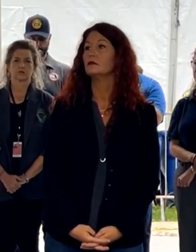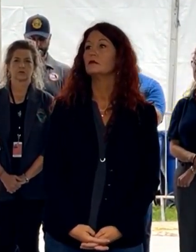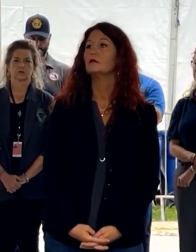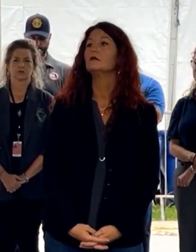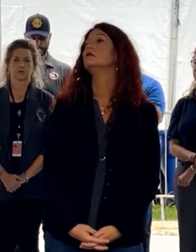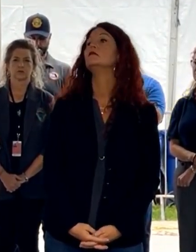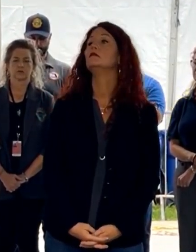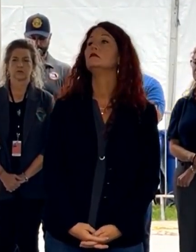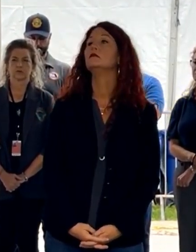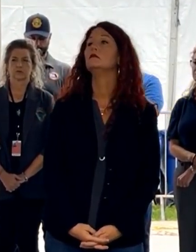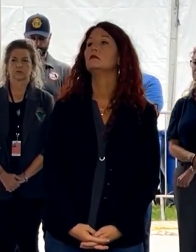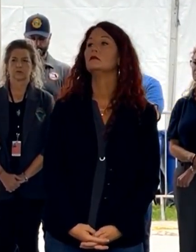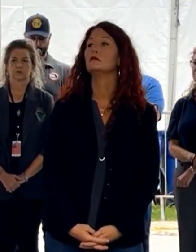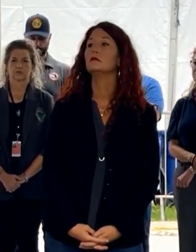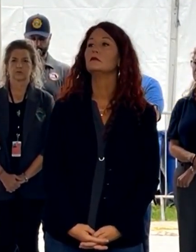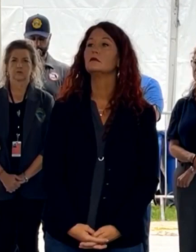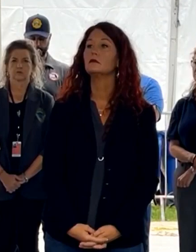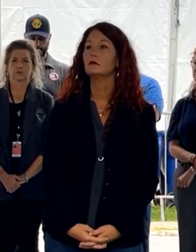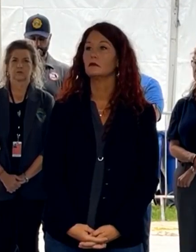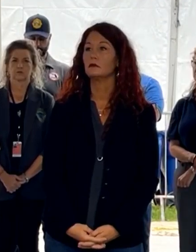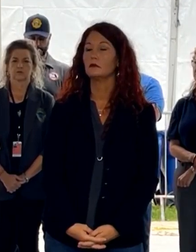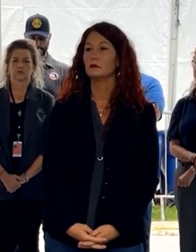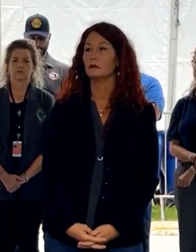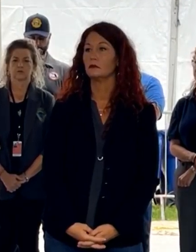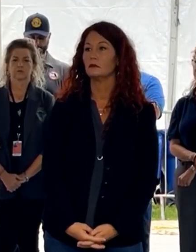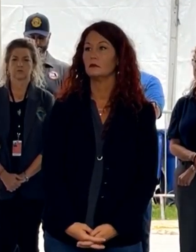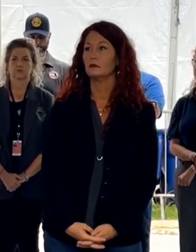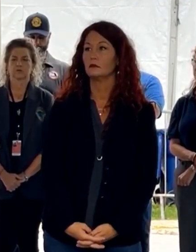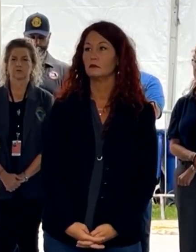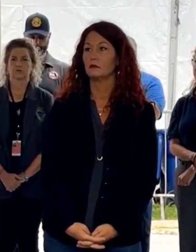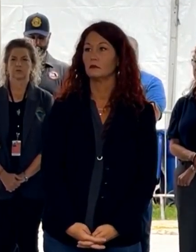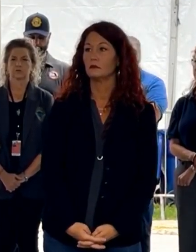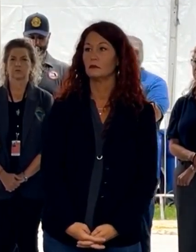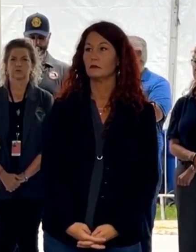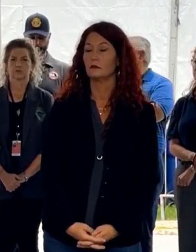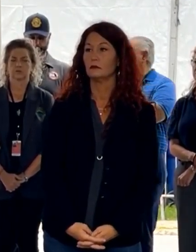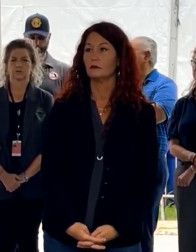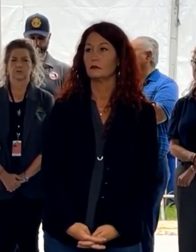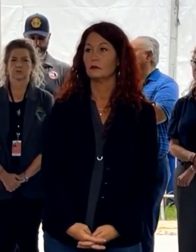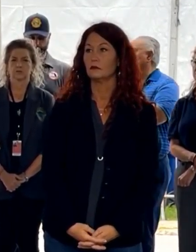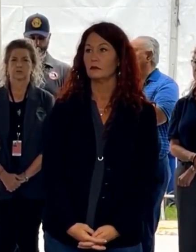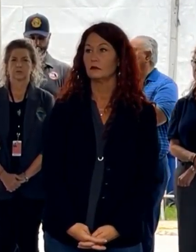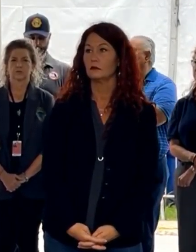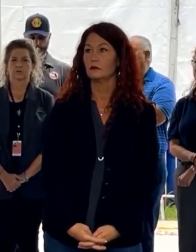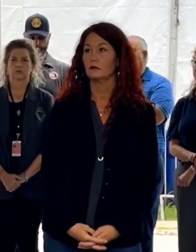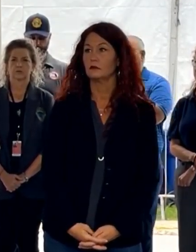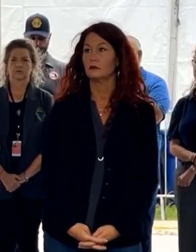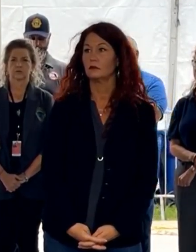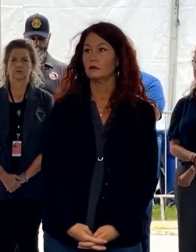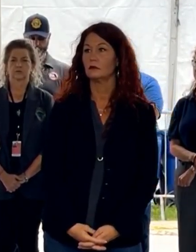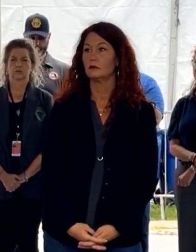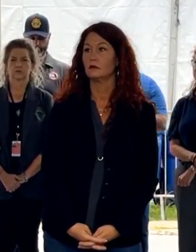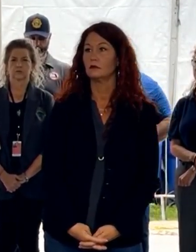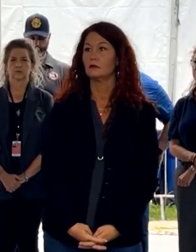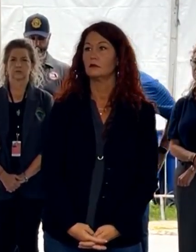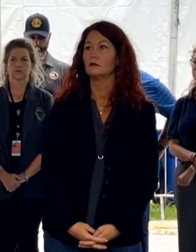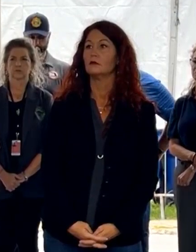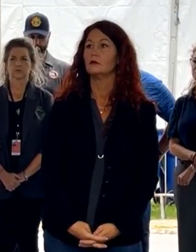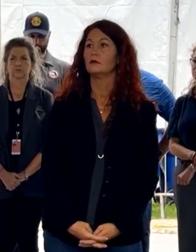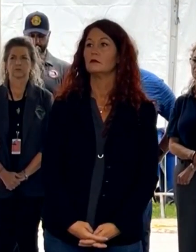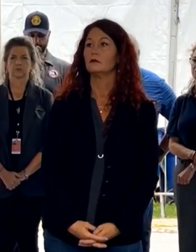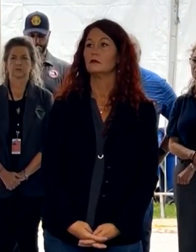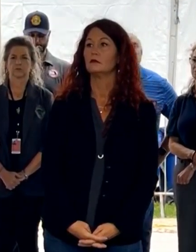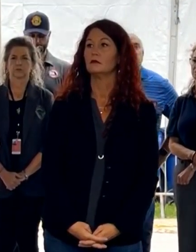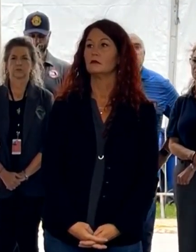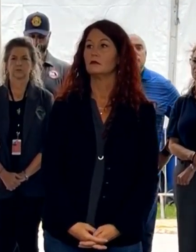condiciones extremadamente adversas a través de la lluvia y el viento, y si se han tenido que